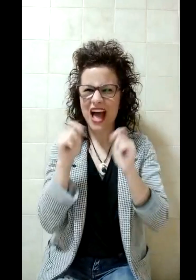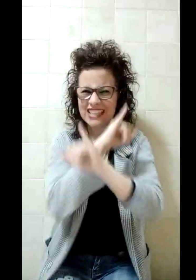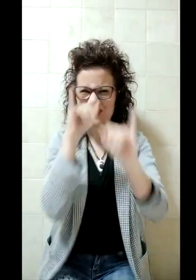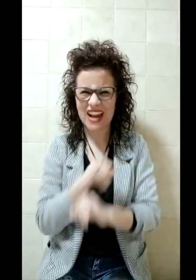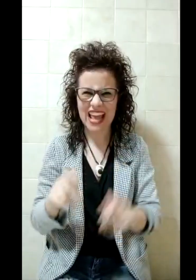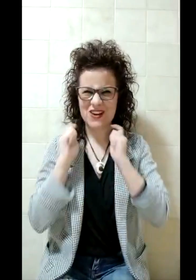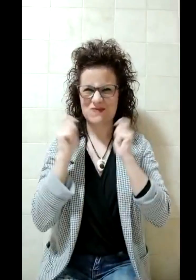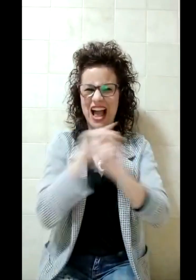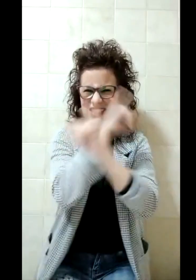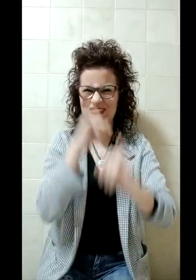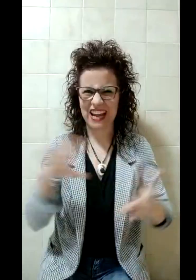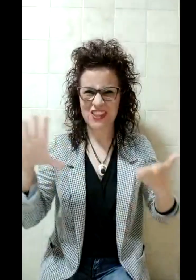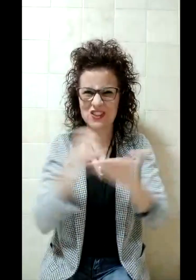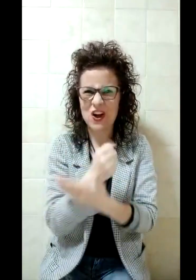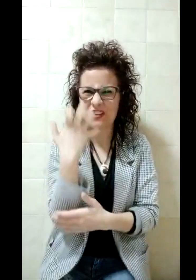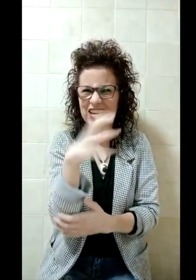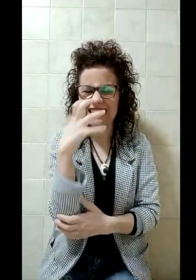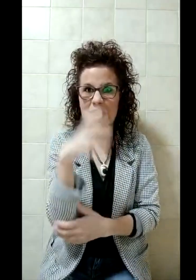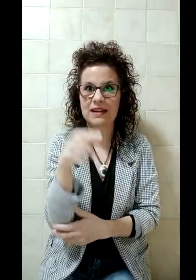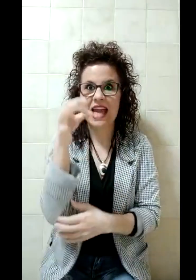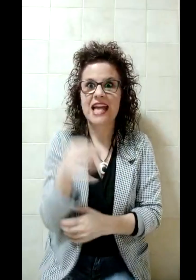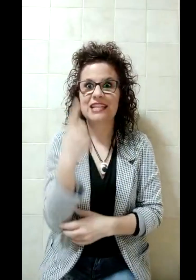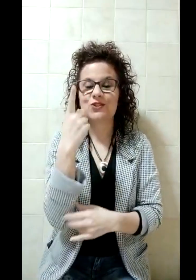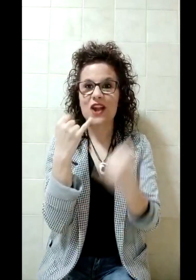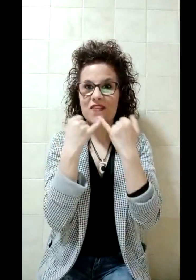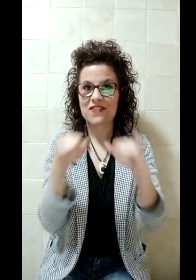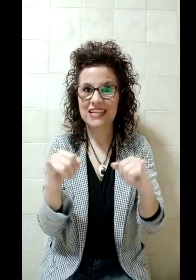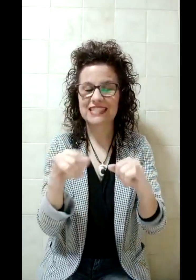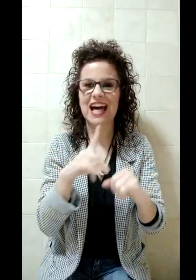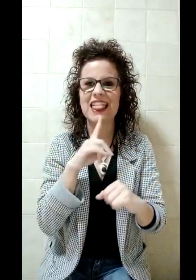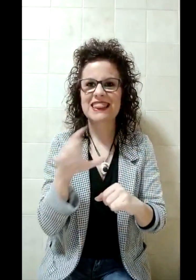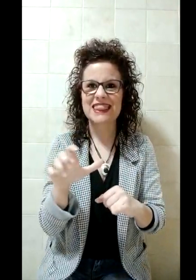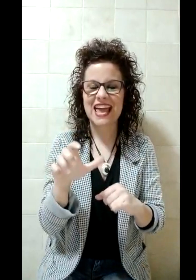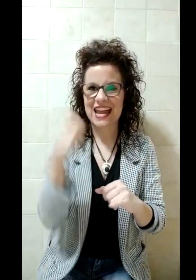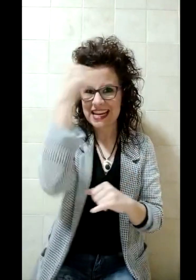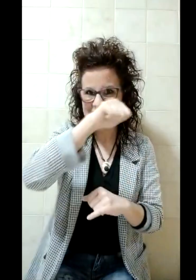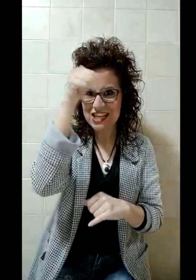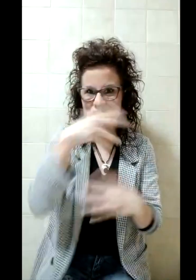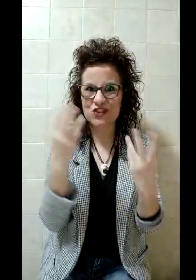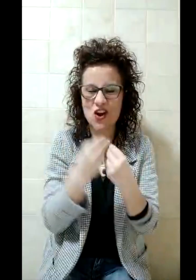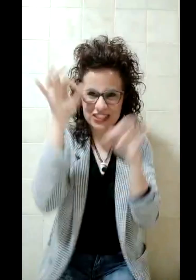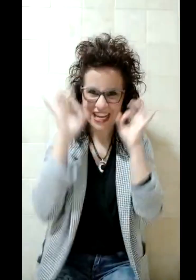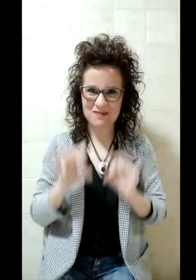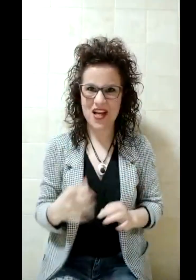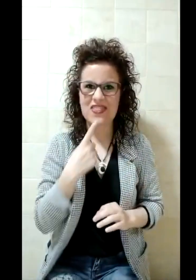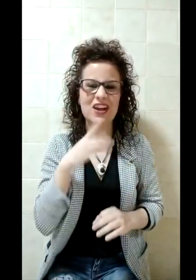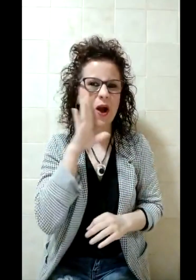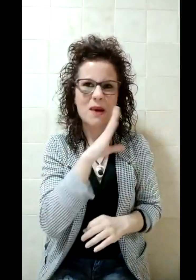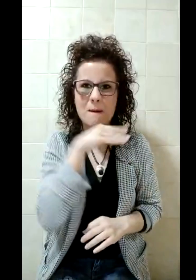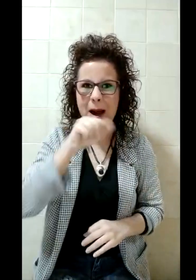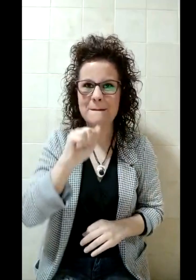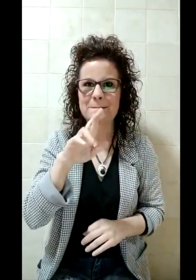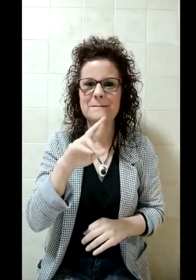azulado. «¡Cumpleaños feliz! ¡Cumpleaños feliz!», gritaban todos. «Es una fiesta de niños con